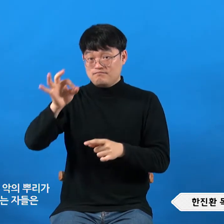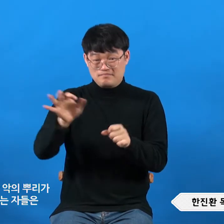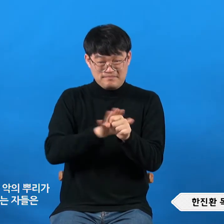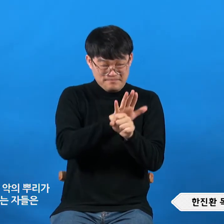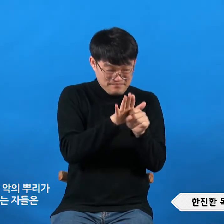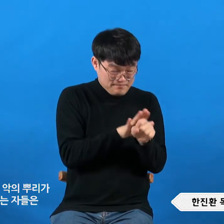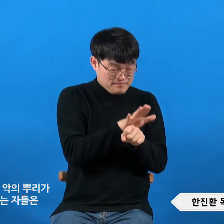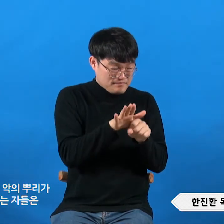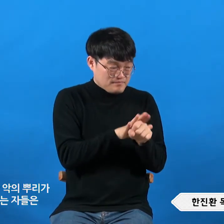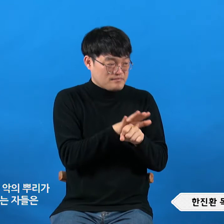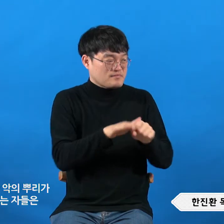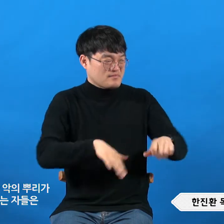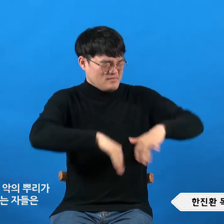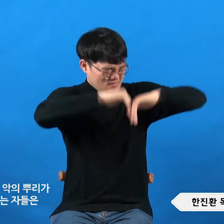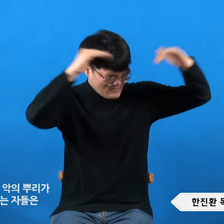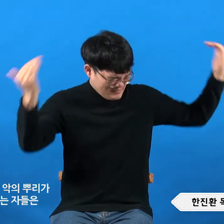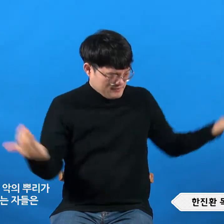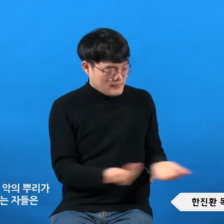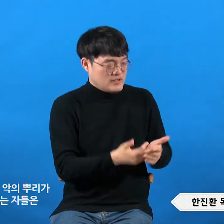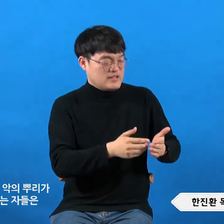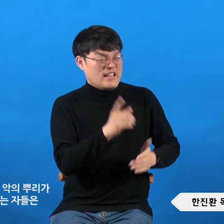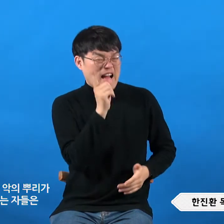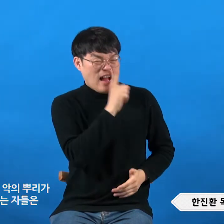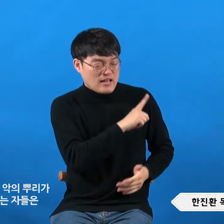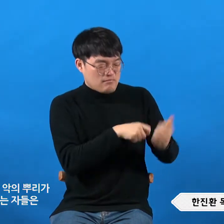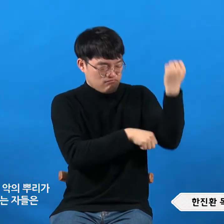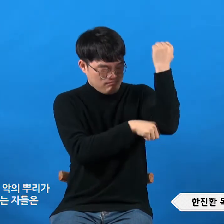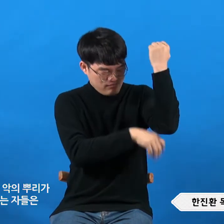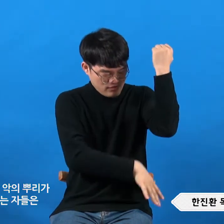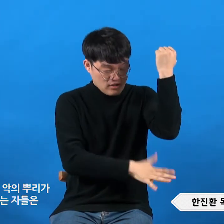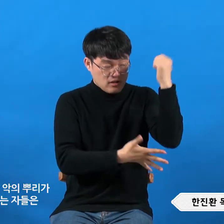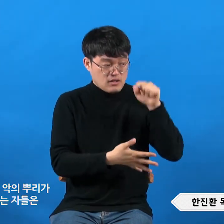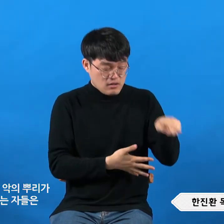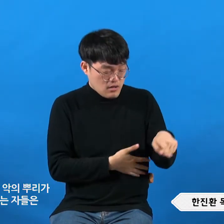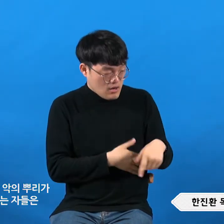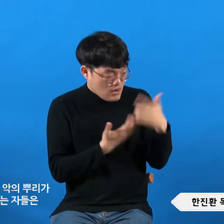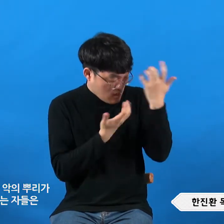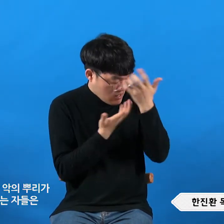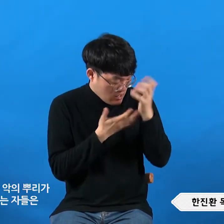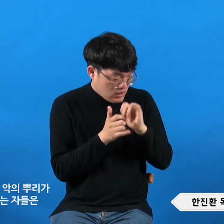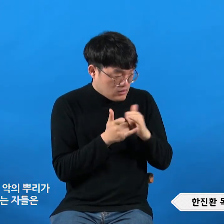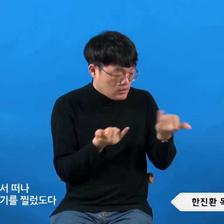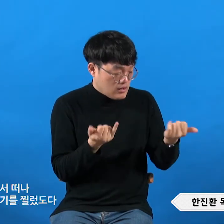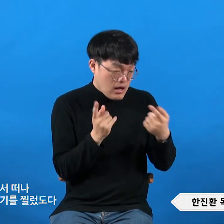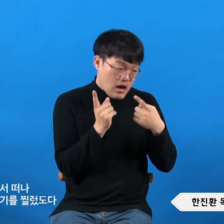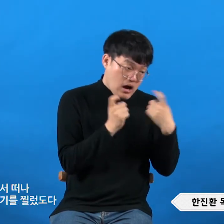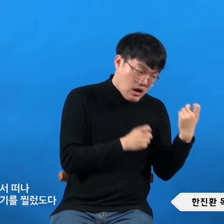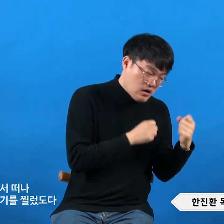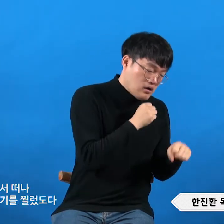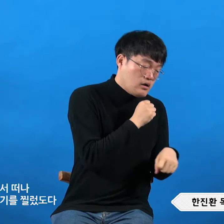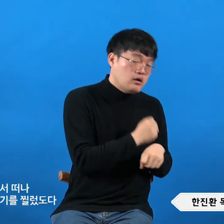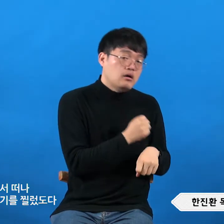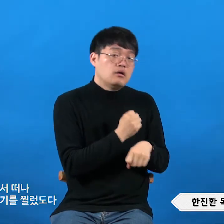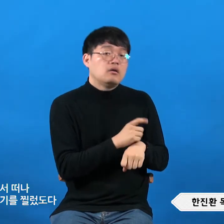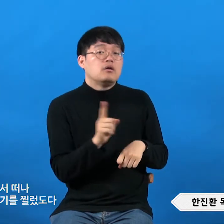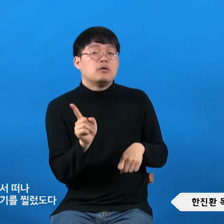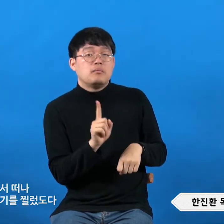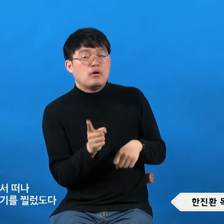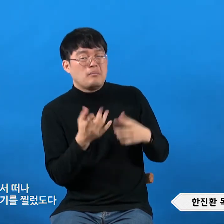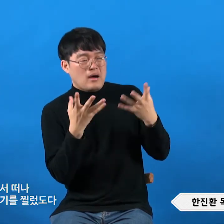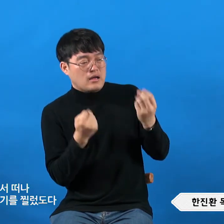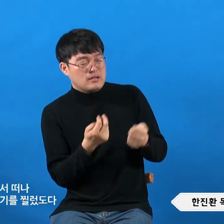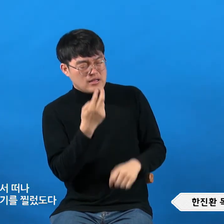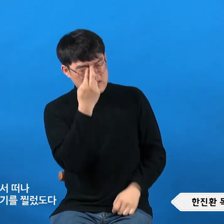사랑함이 일만하게 뿌리가 되나니 이것을 탐내는 자들은 미혹을 받아 믿음에서 떠나 많은 근심으로서